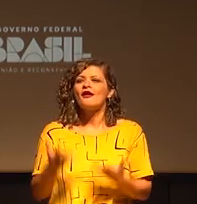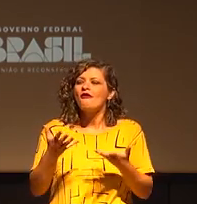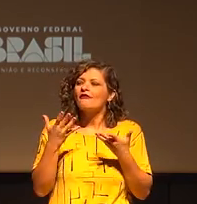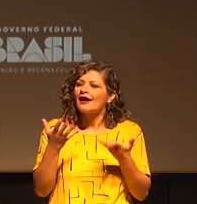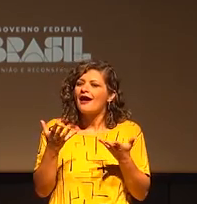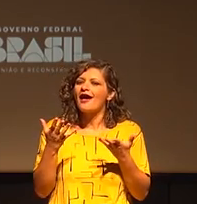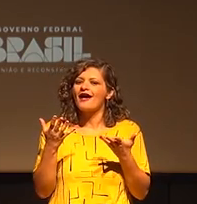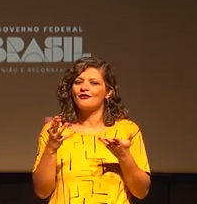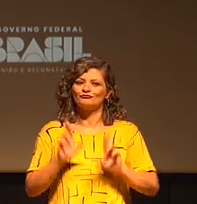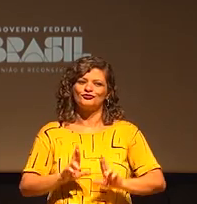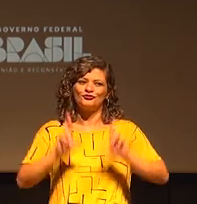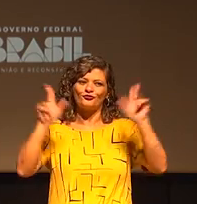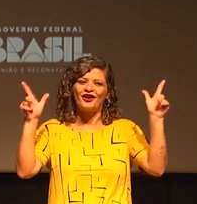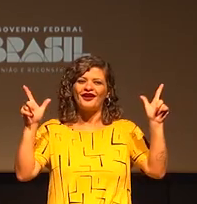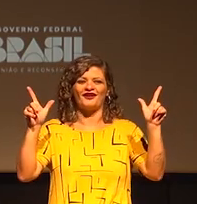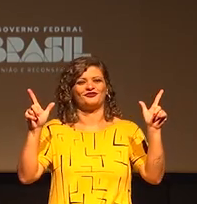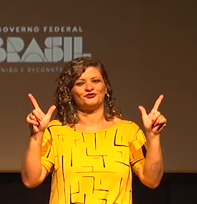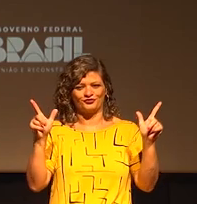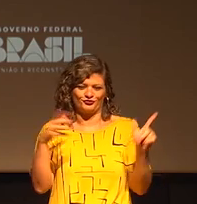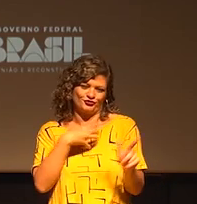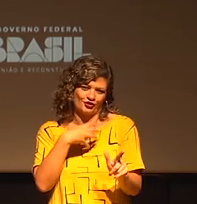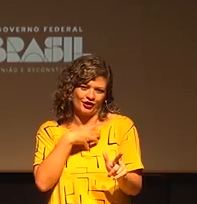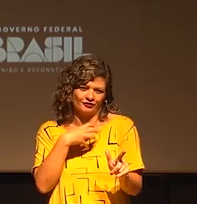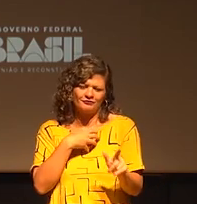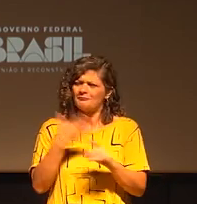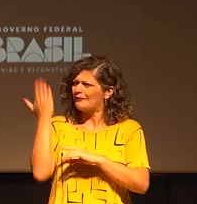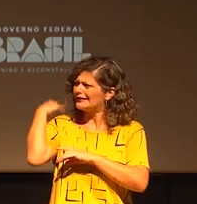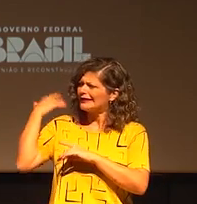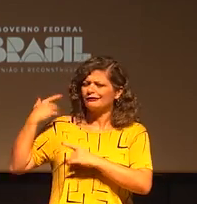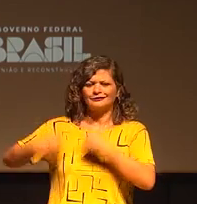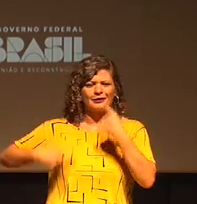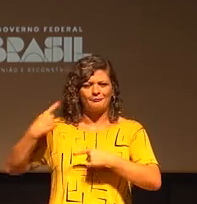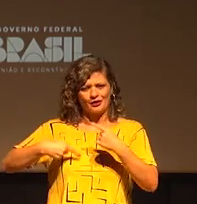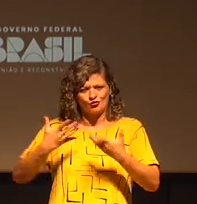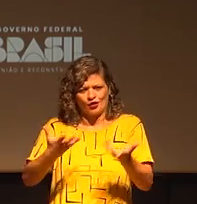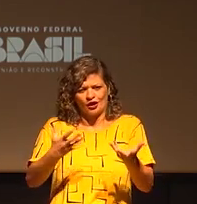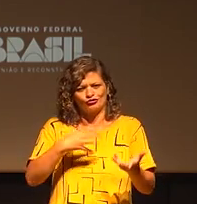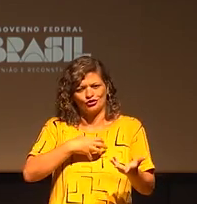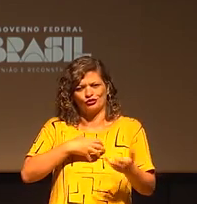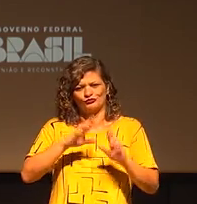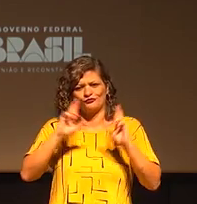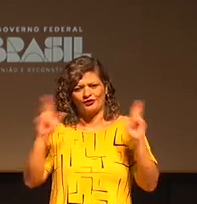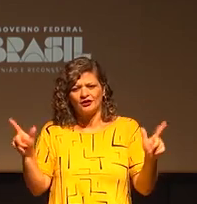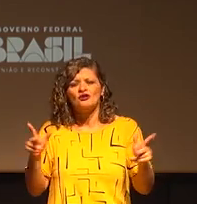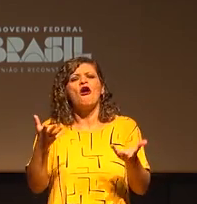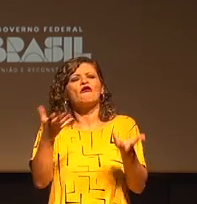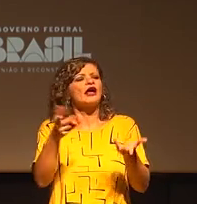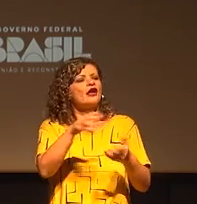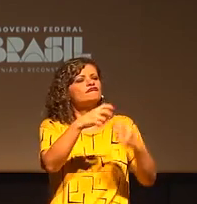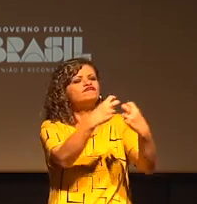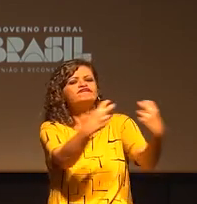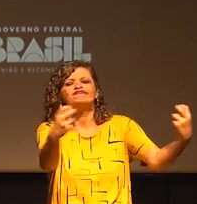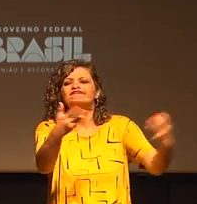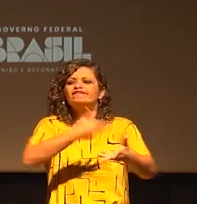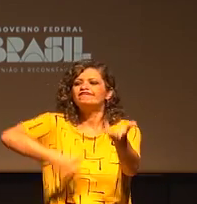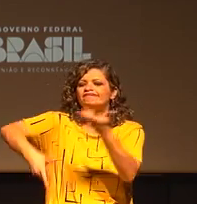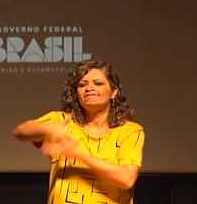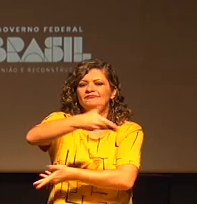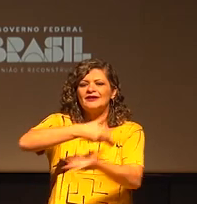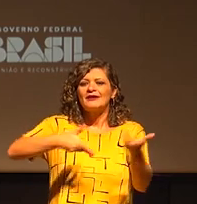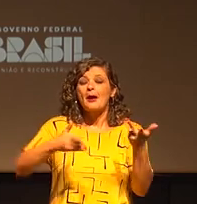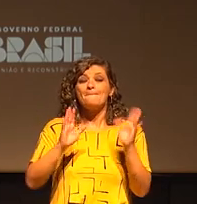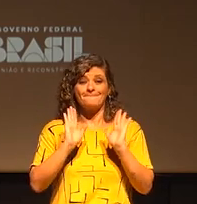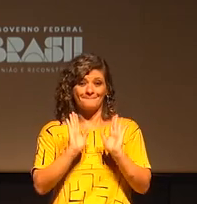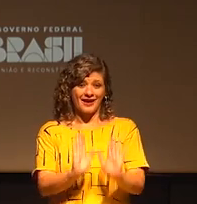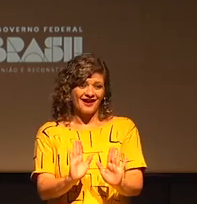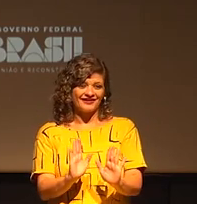coisa bem dinâmica diferente um pouco né da dos debates assim pra gente trazer uma participação do público né mas não dá para